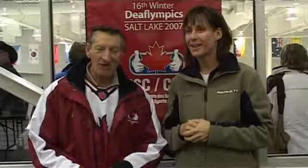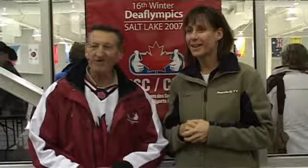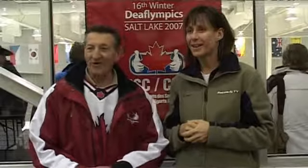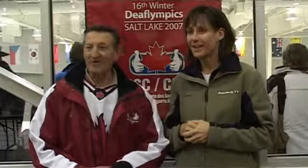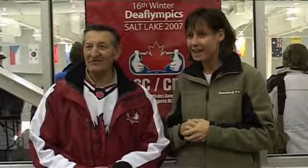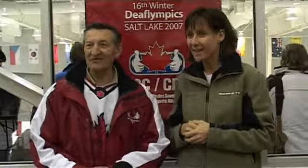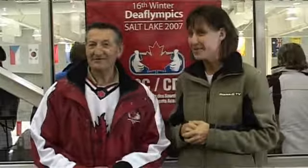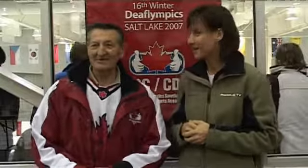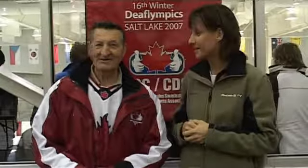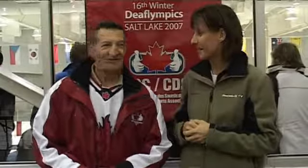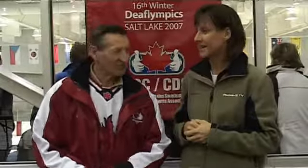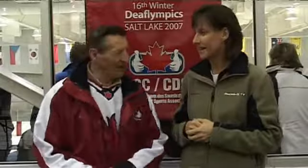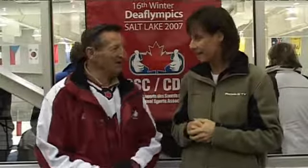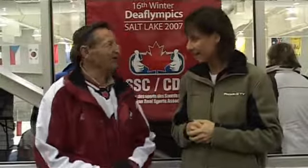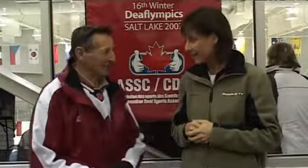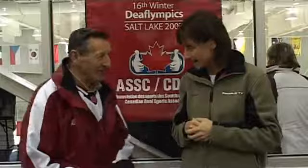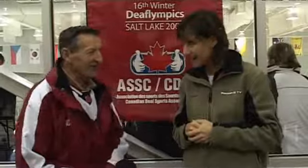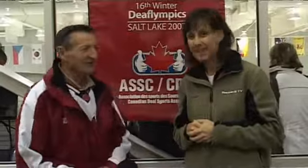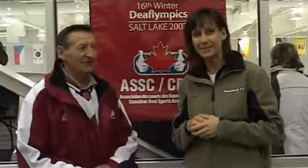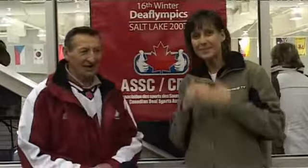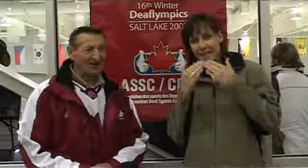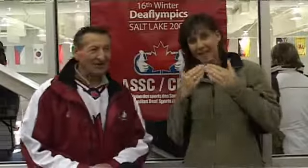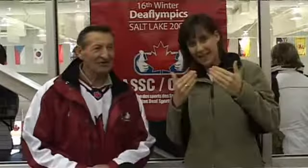Wonderful. Thank you very much. Thank you.